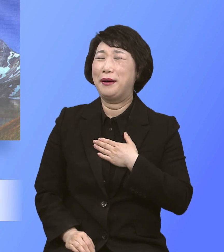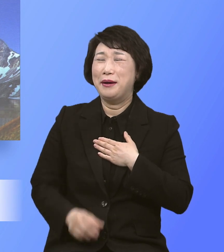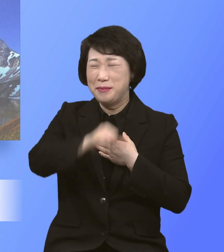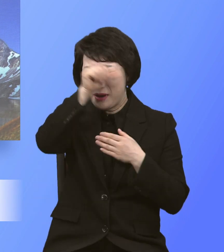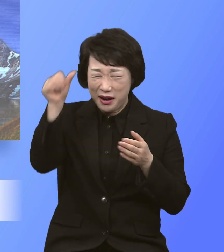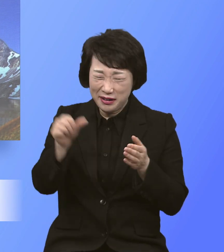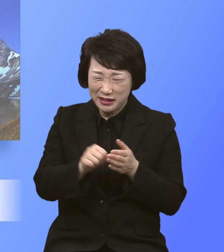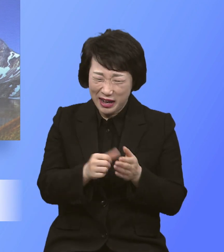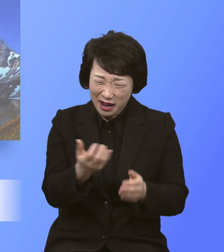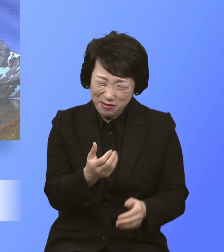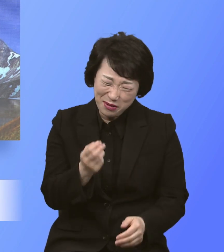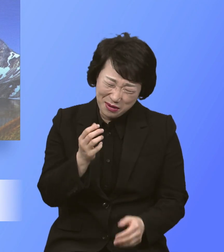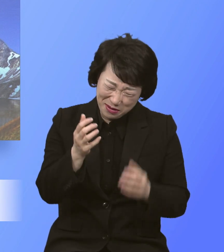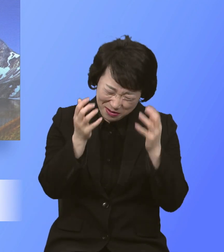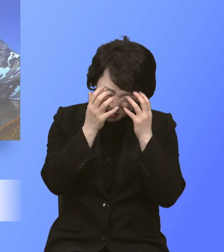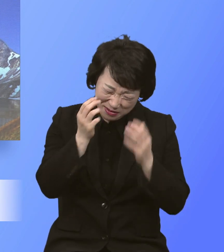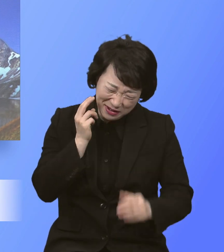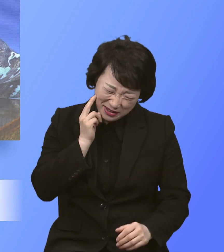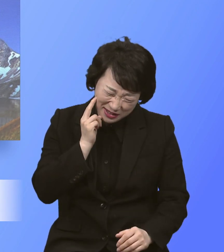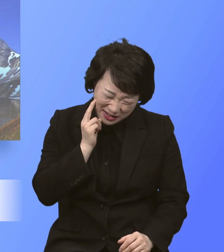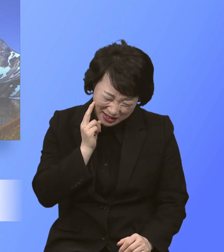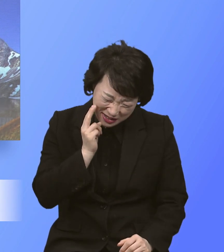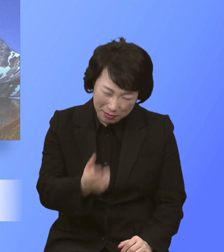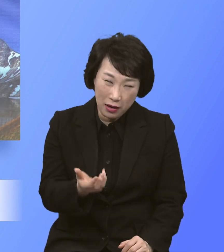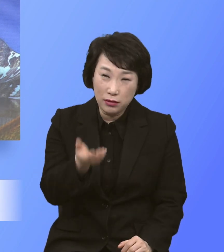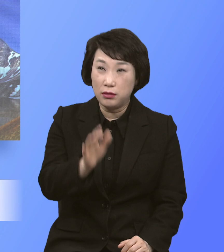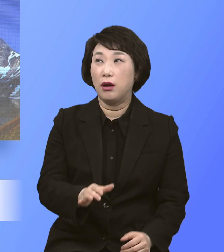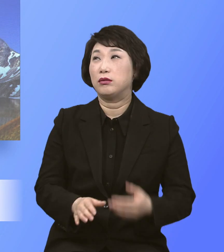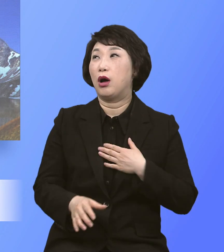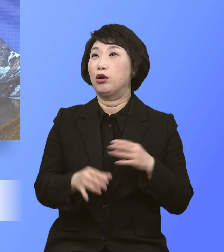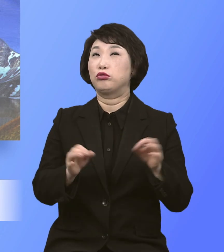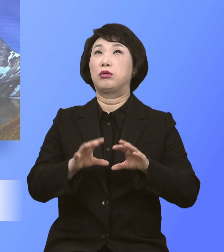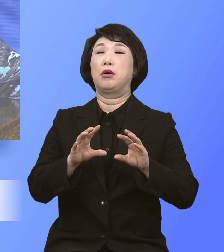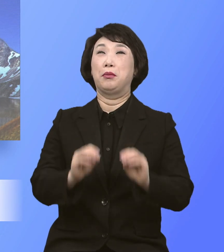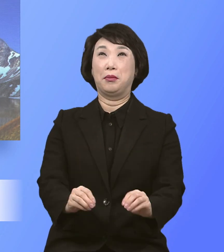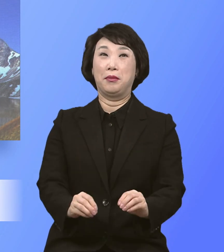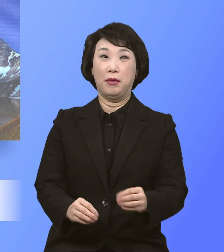평생의 괴로운 고통에서 순간의 자유를 얻었는데,